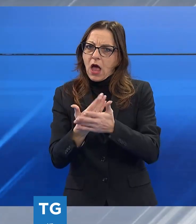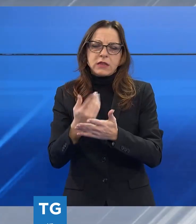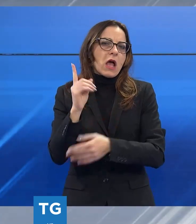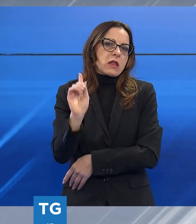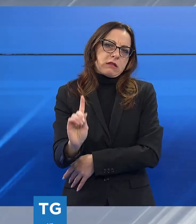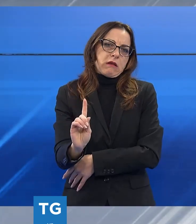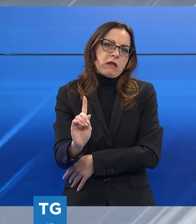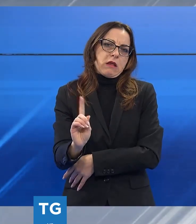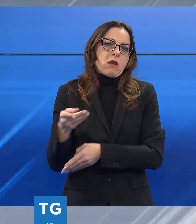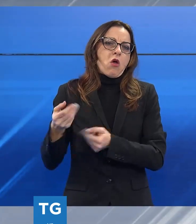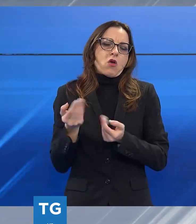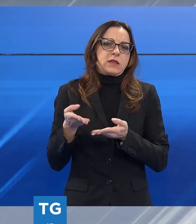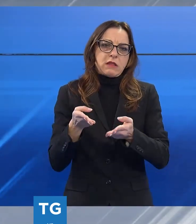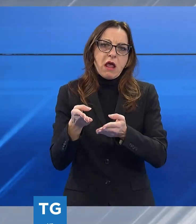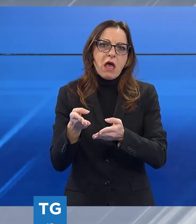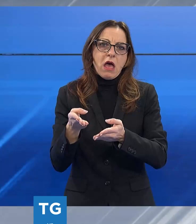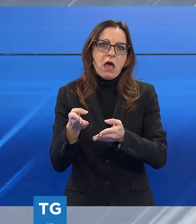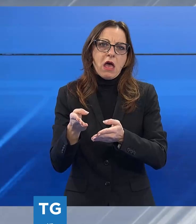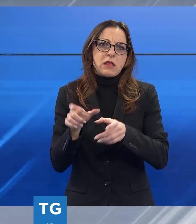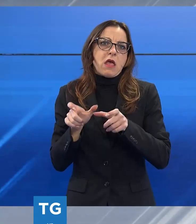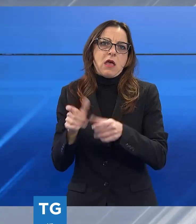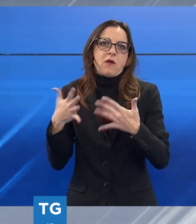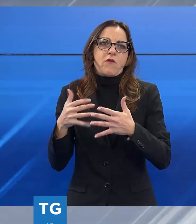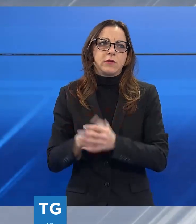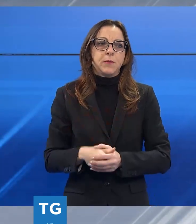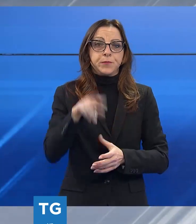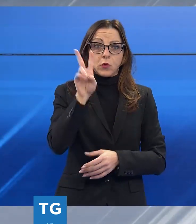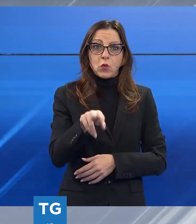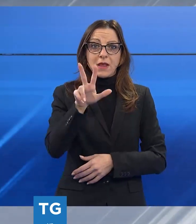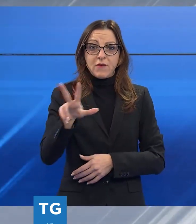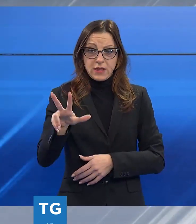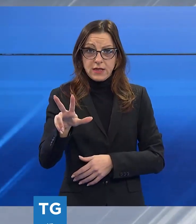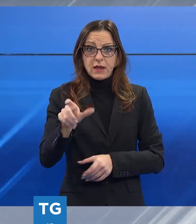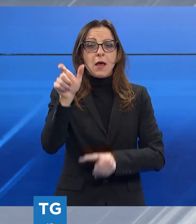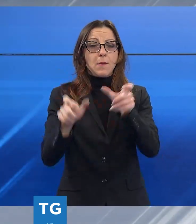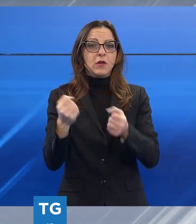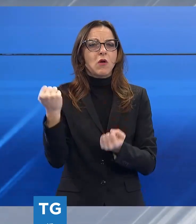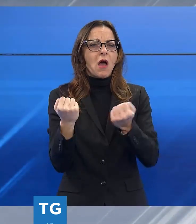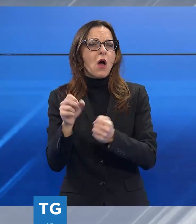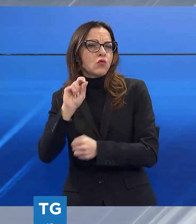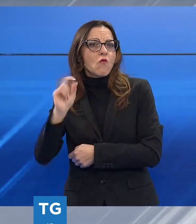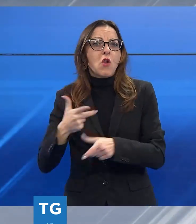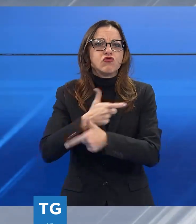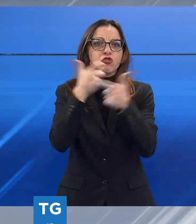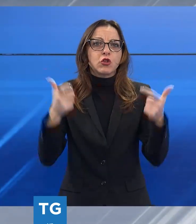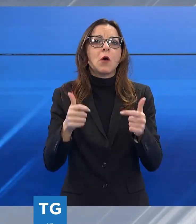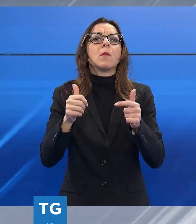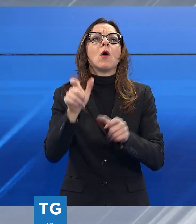anticodice della strada. Nel 2023 gli automobilisti che hanno superato il limite di velocità sono stati